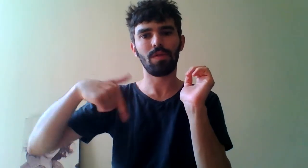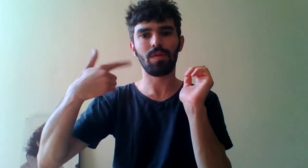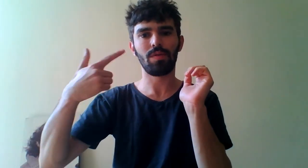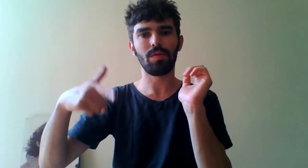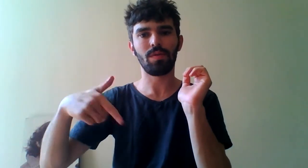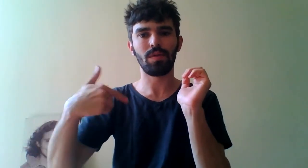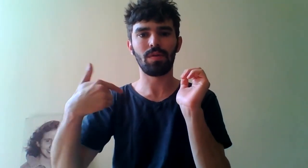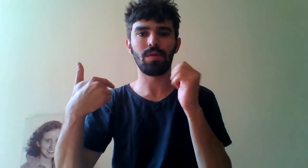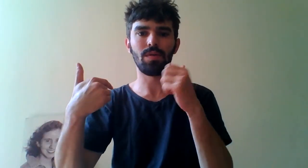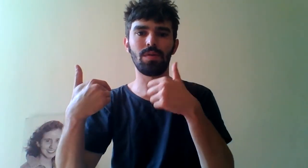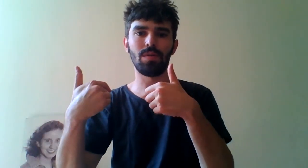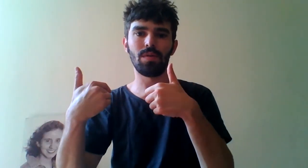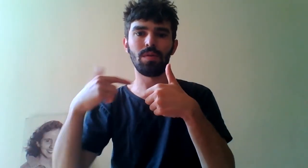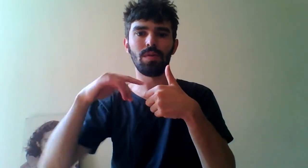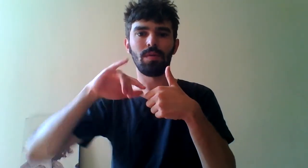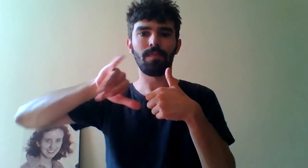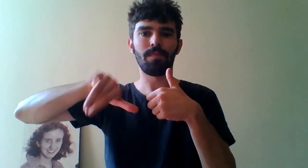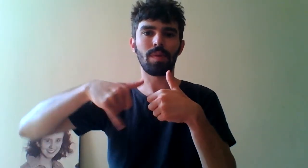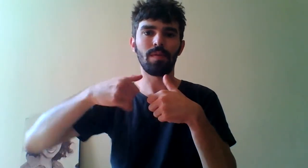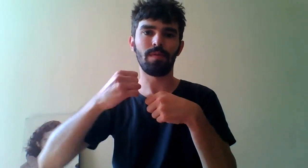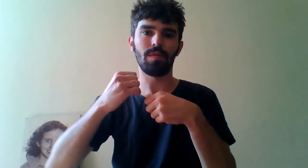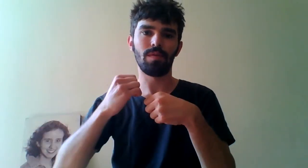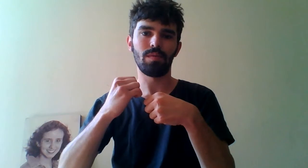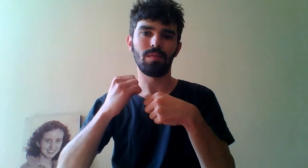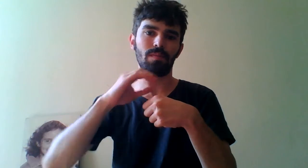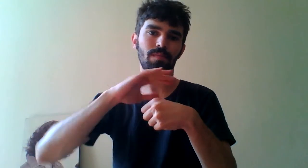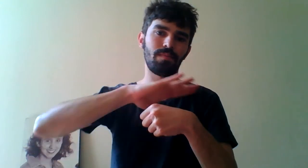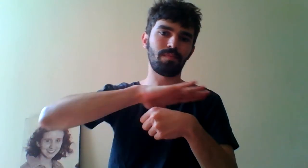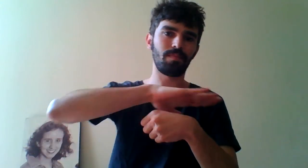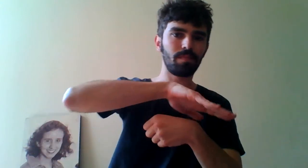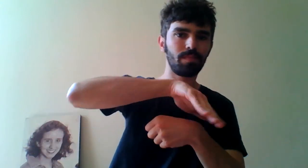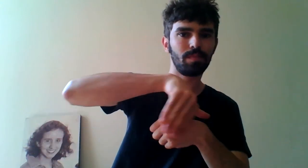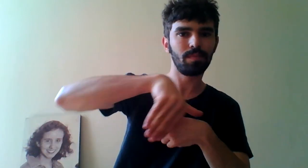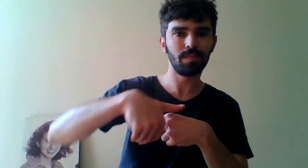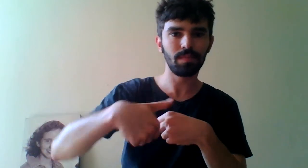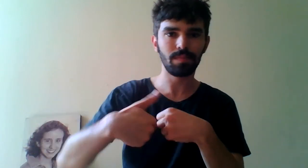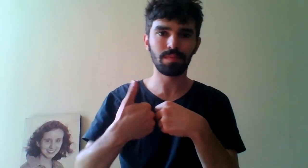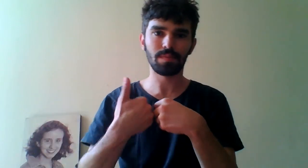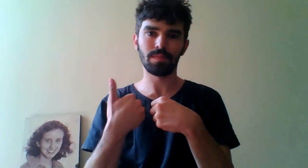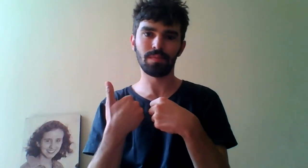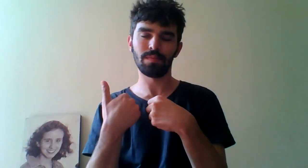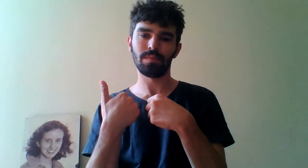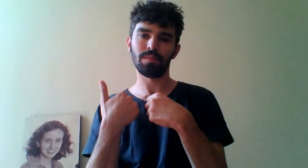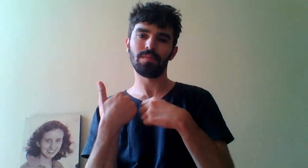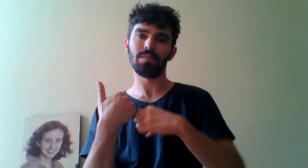noção Virou paixão Difícil de